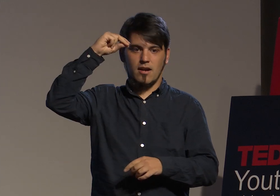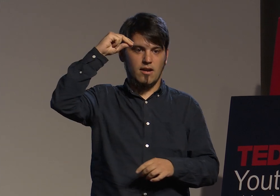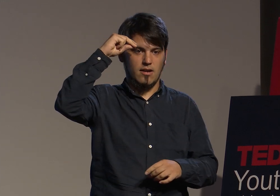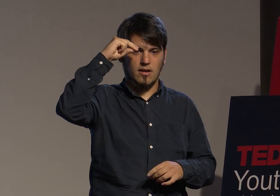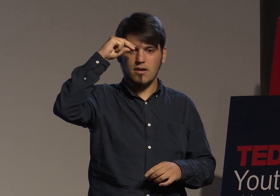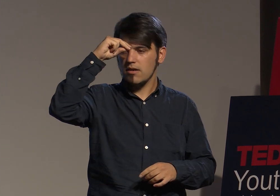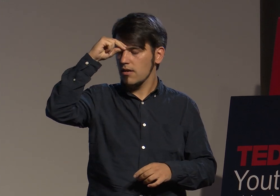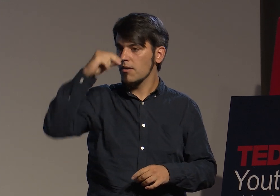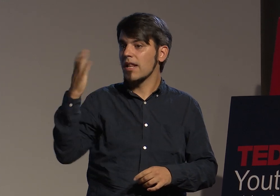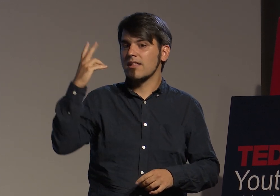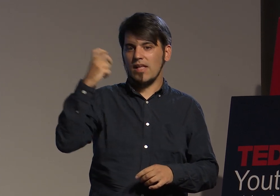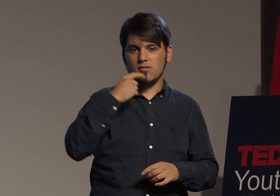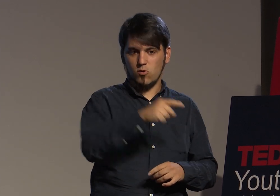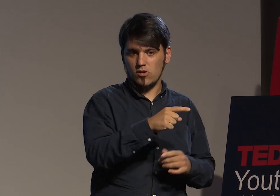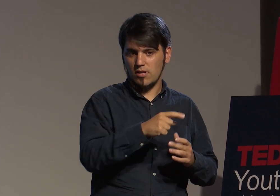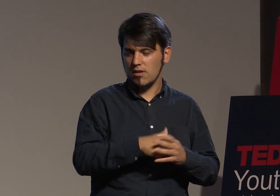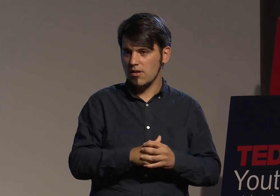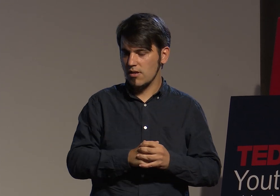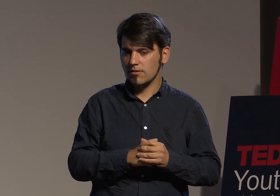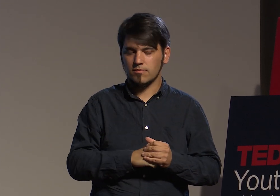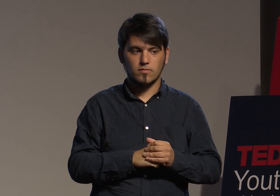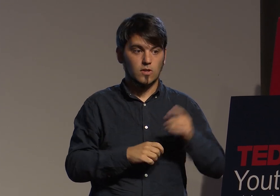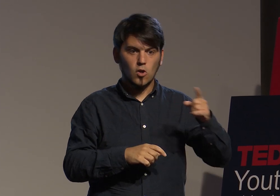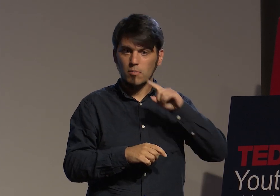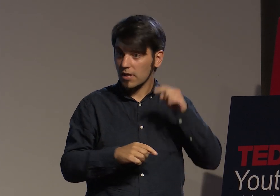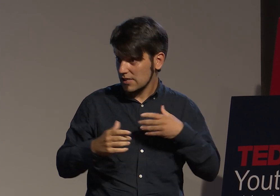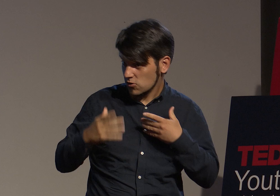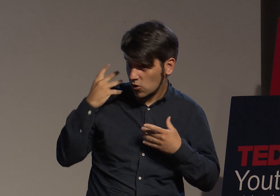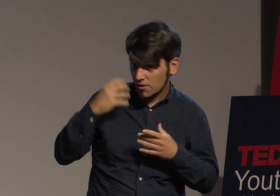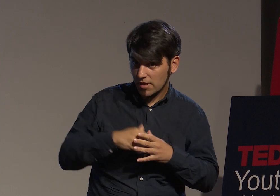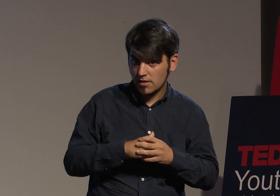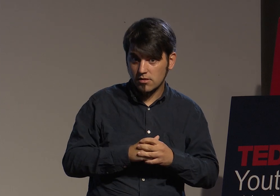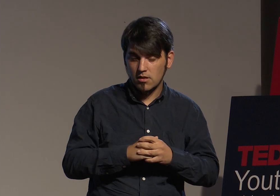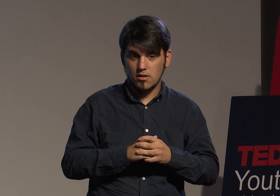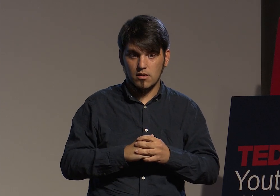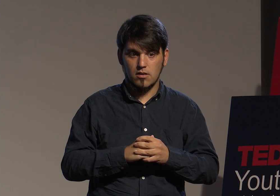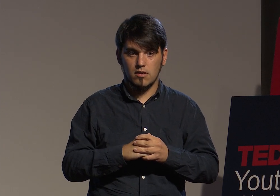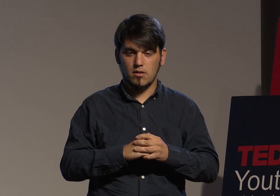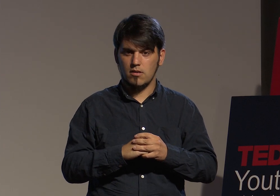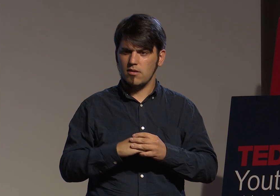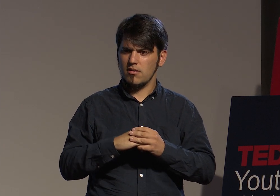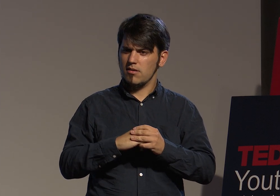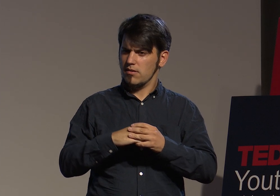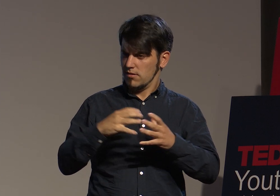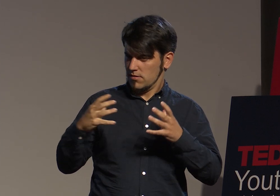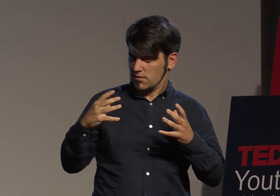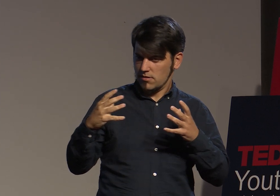кохлеарна имплантация в България, която се случва преди 20 години. Той ме попита, искаш ли кохлеарен